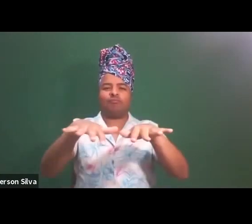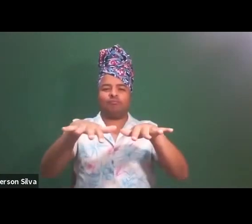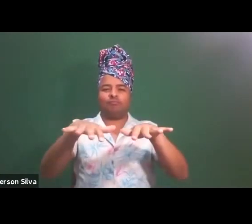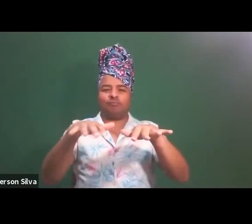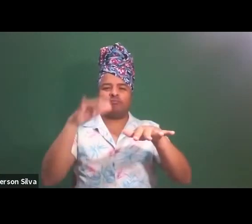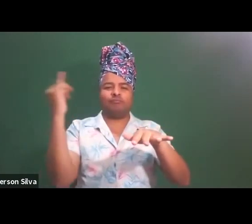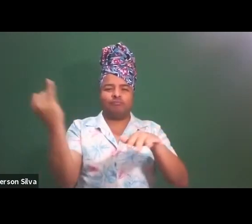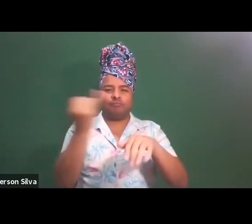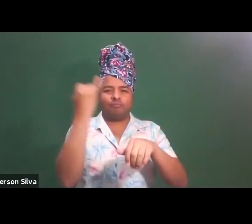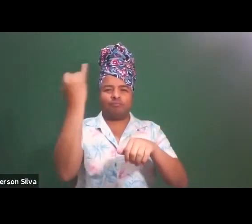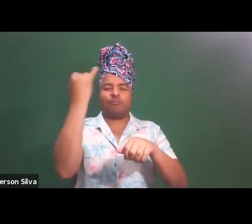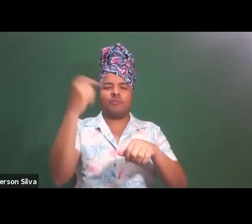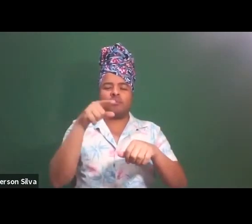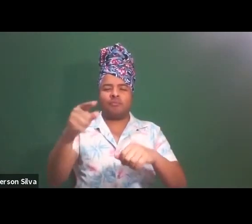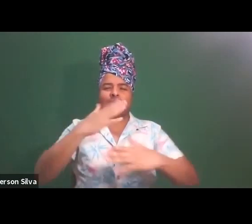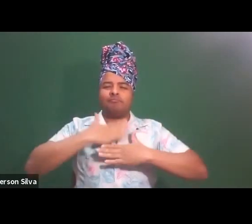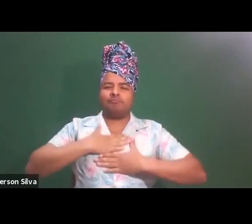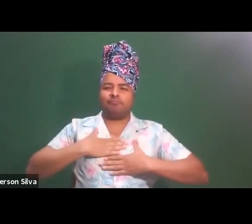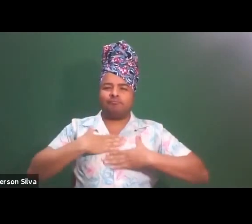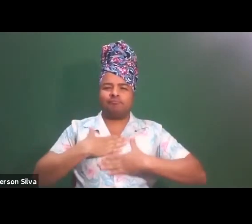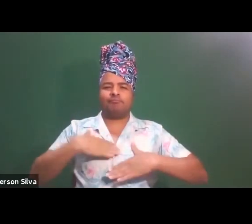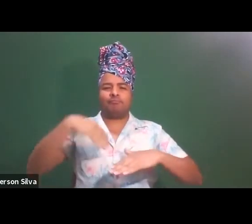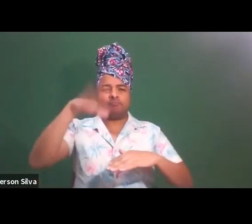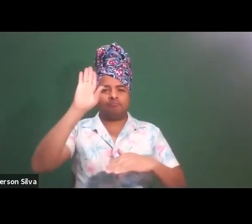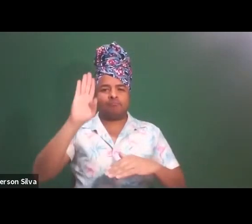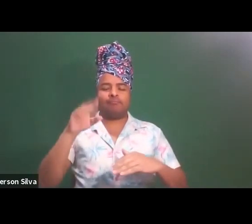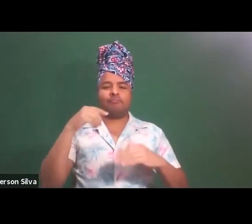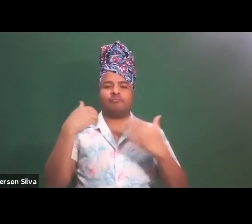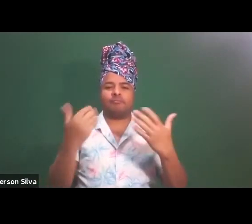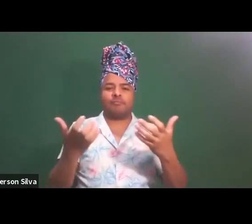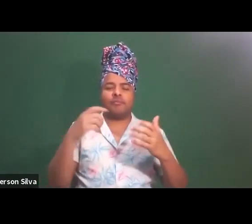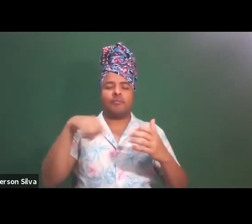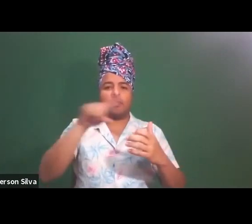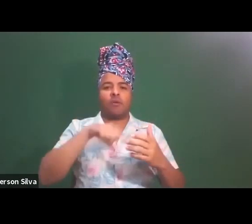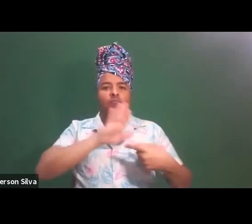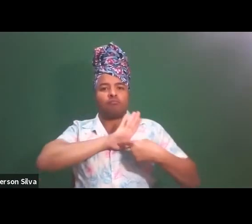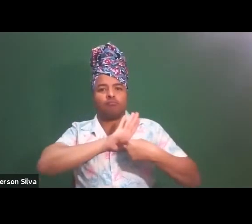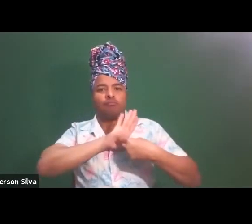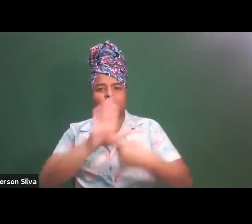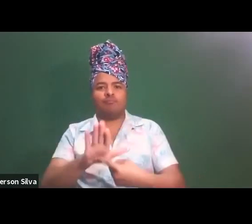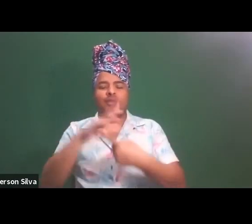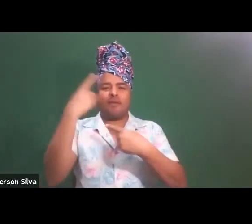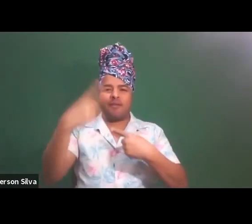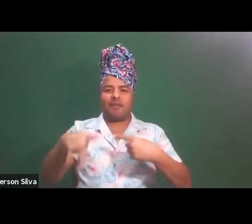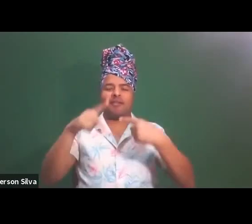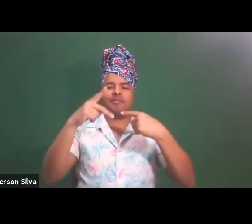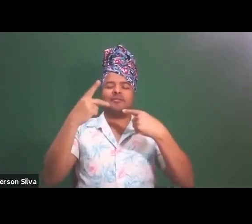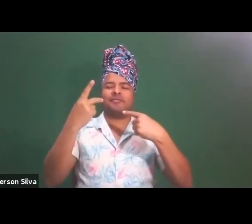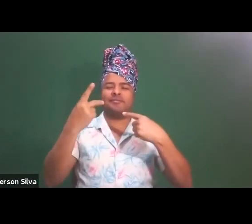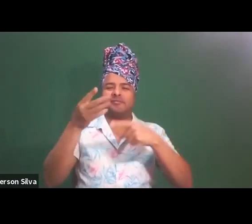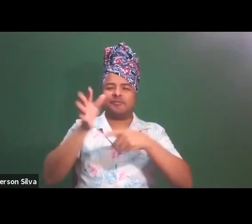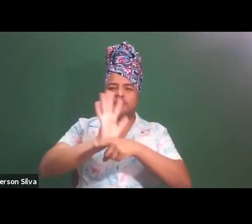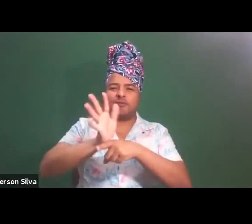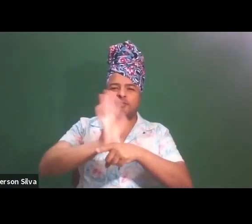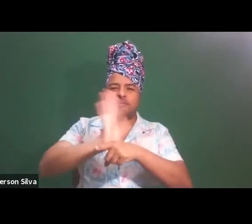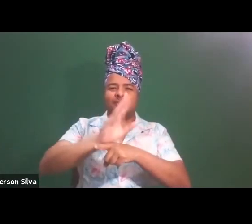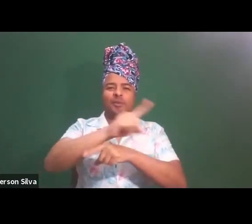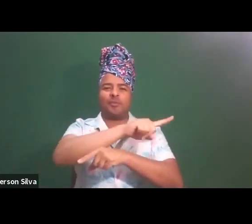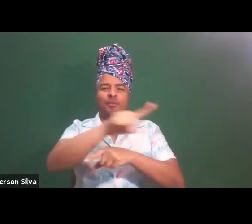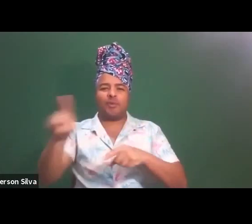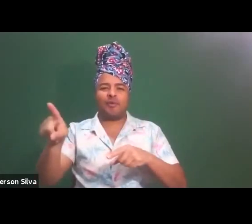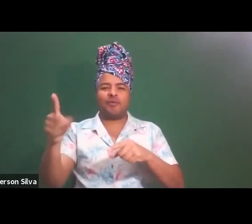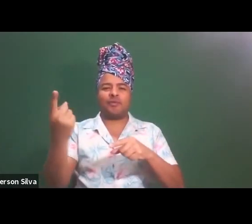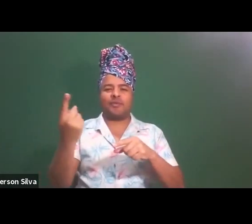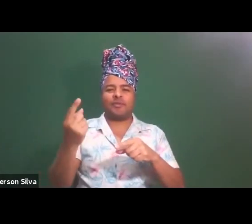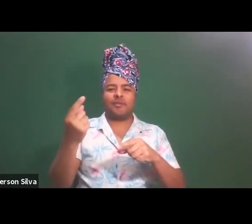com muita satisfação que a gente apresenta este filme para vocês, para